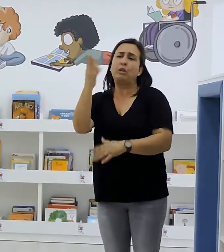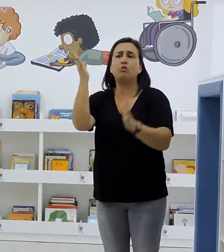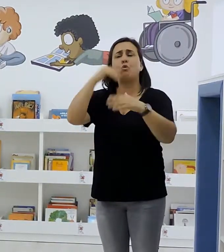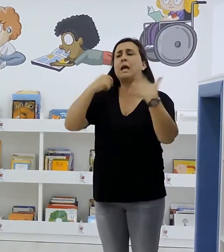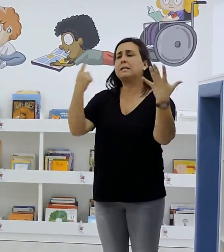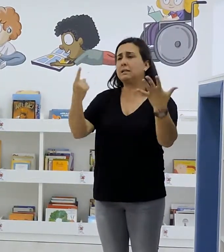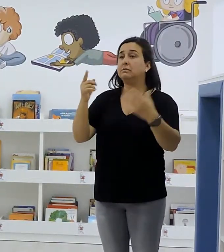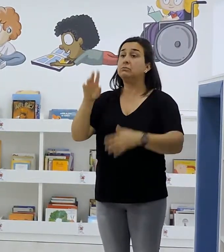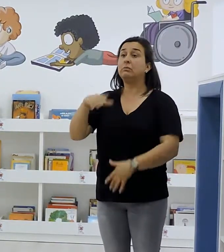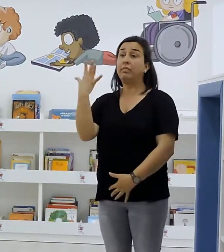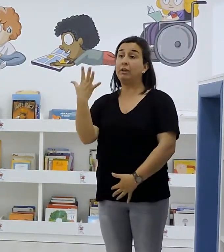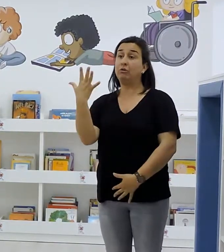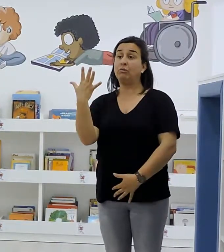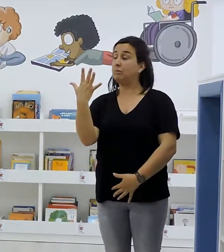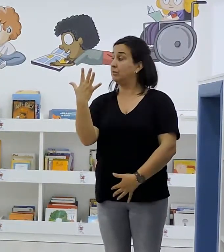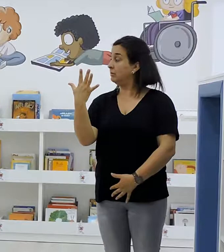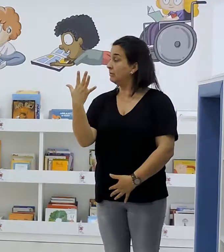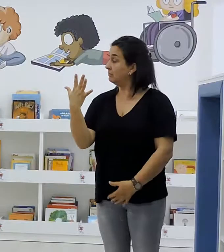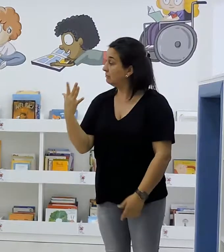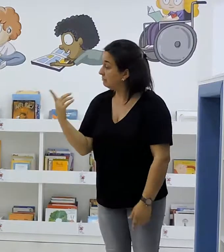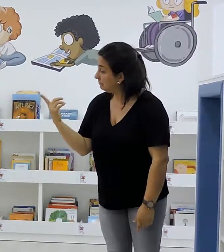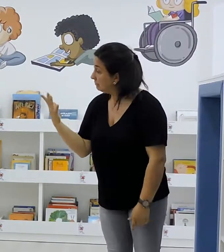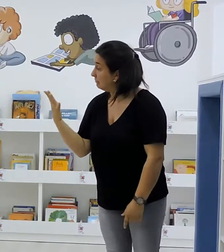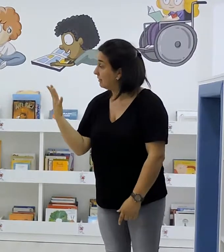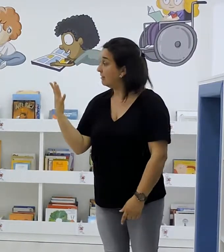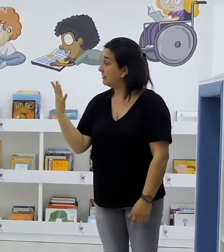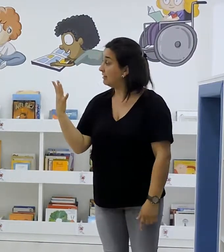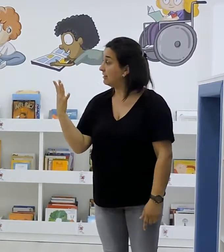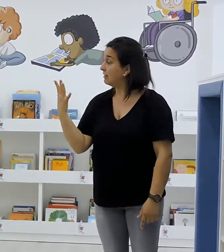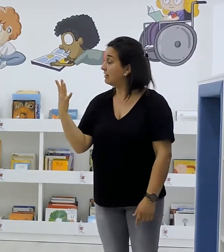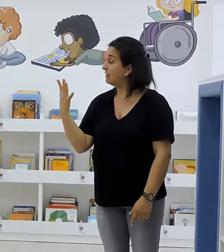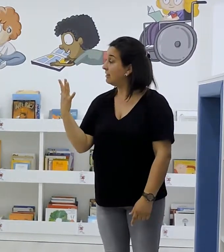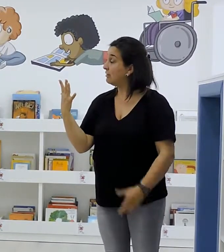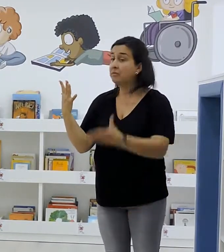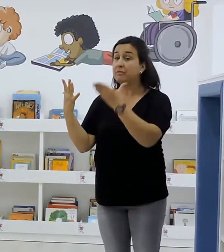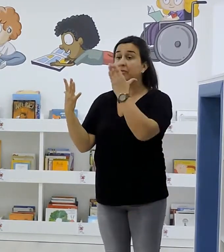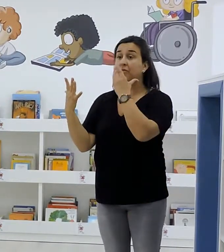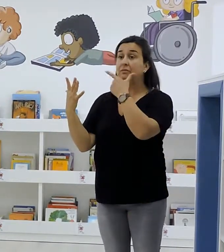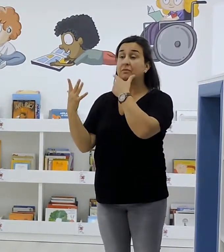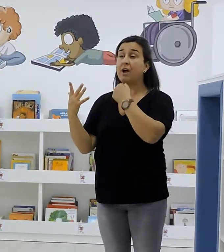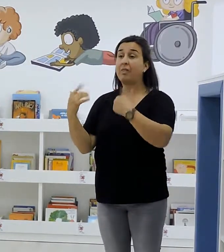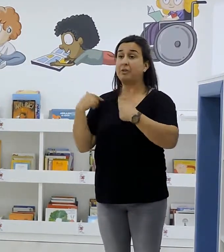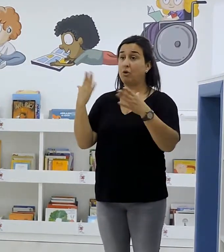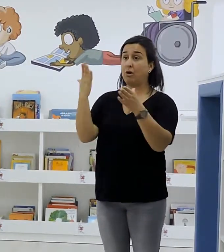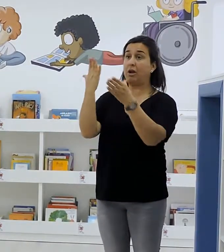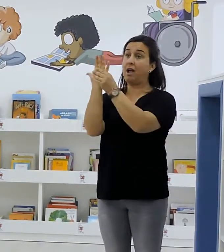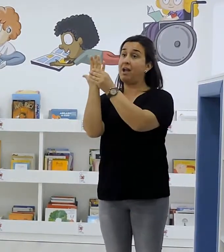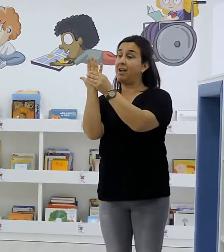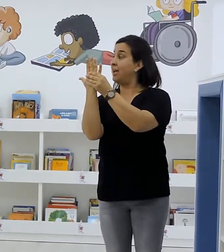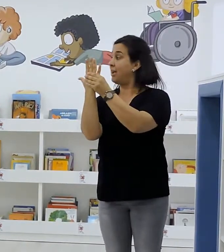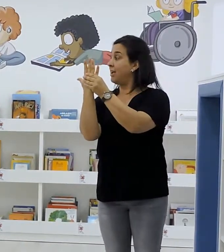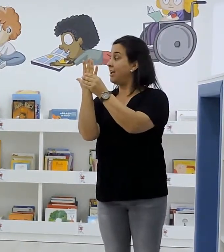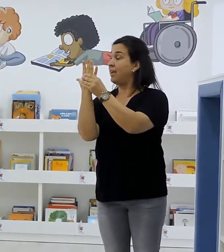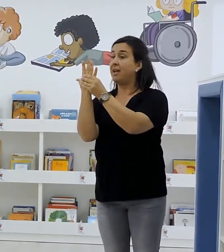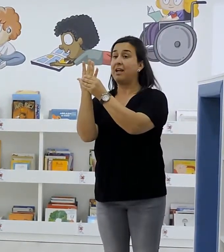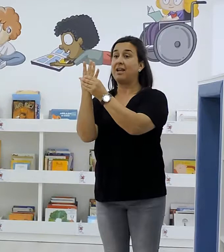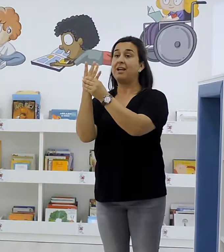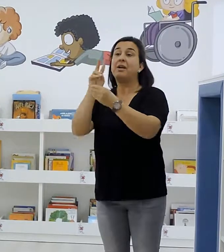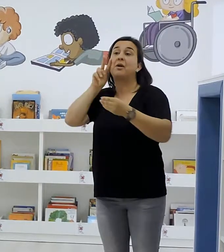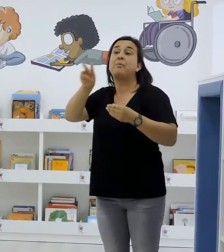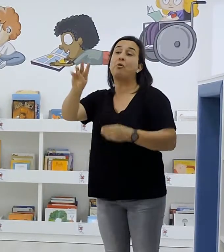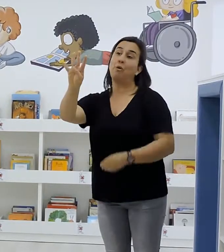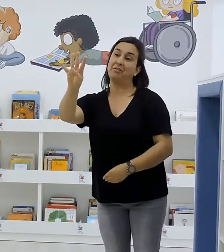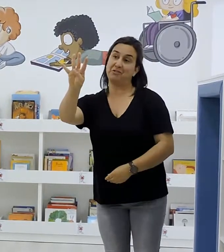6, hay 5. Hay 5. Claro, entonces es muy fácil. Si pongo aquí la mano, la gente ve 4